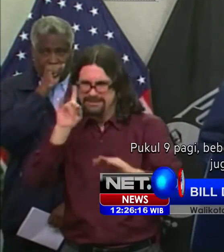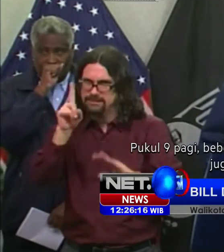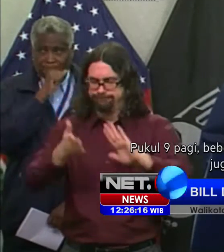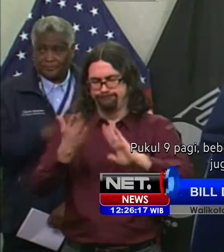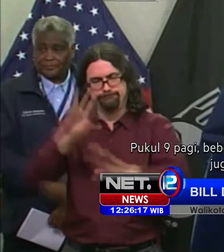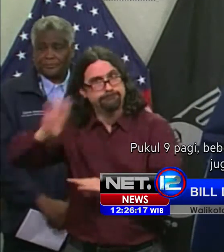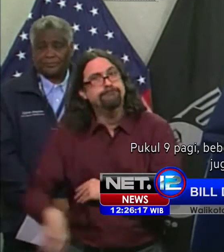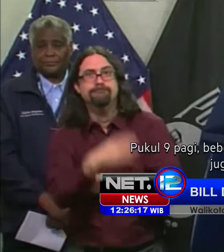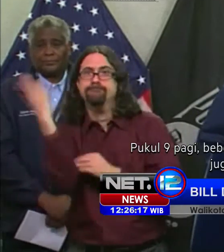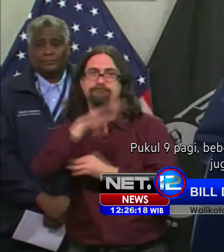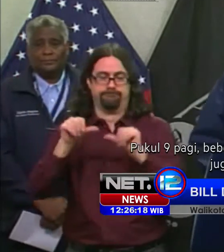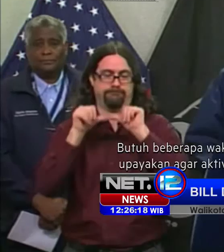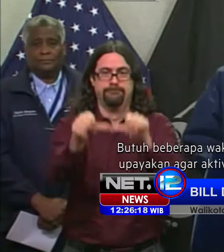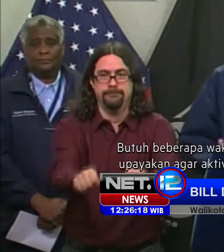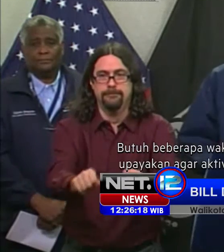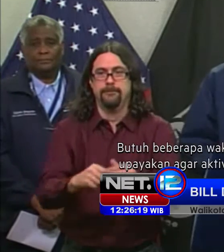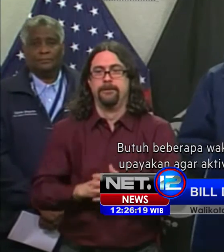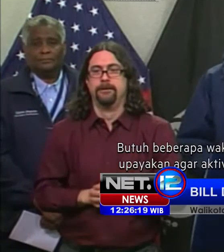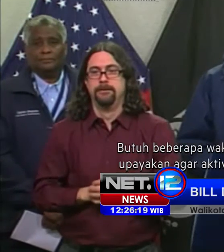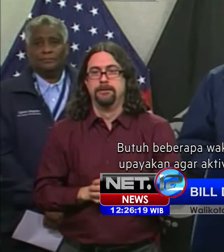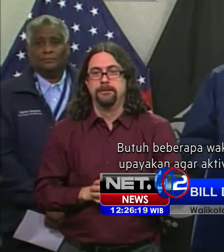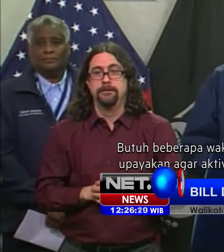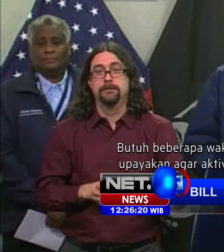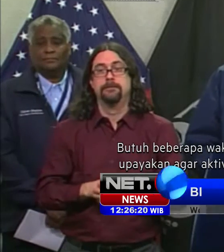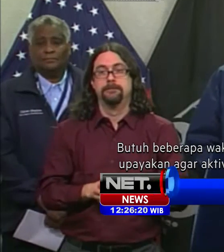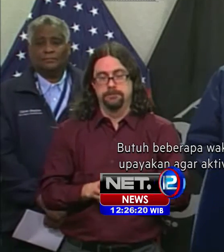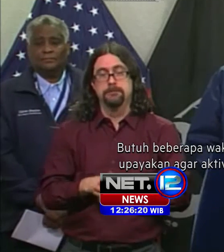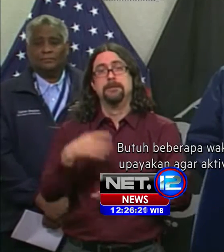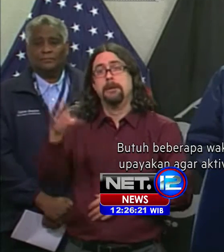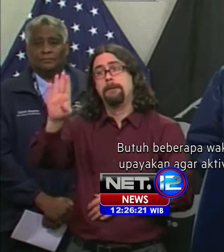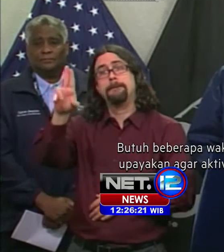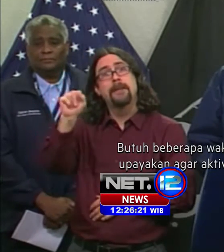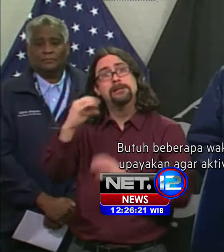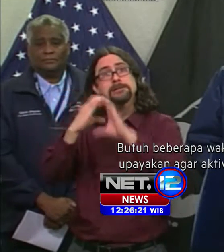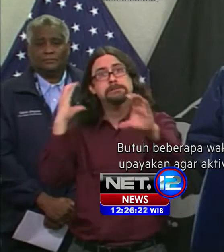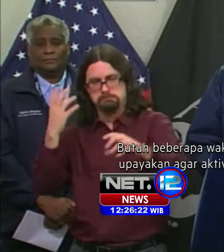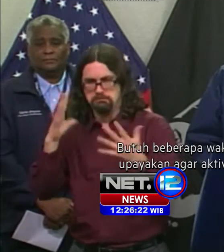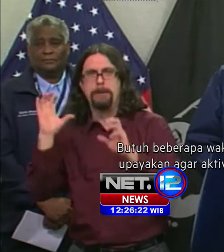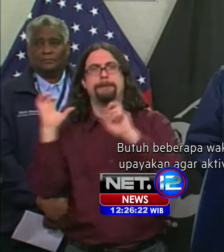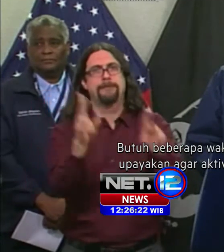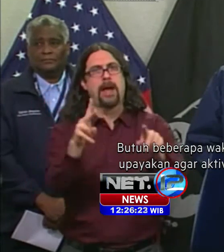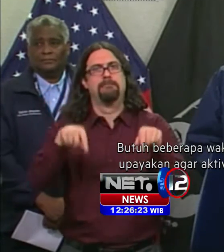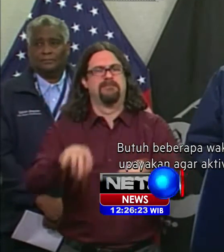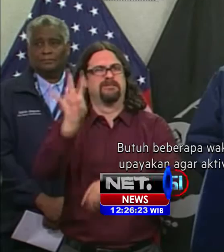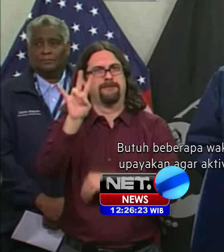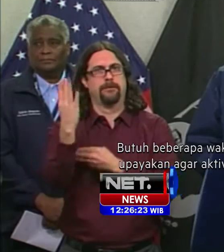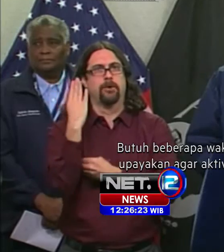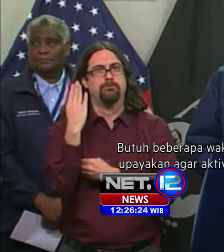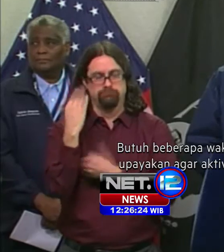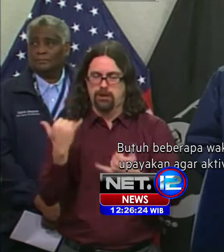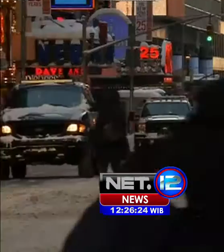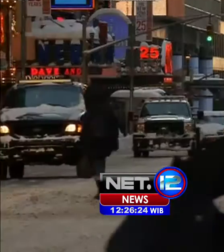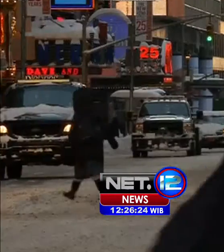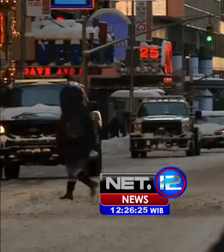ground subways started to get restored. Now we know this is going to take well into the day for service to get back more to normal, and of course it's